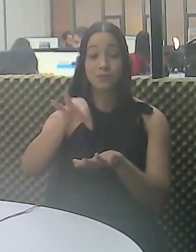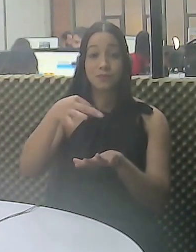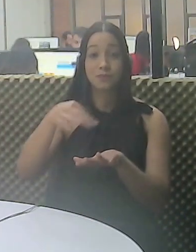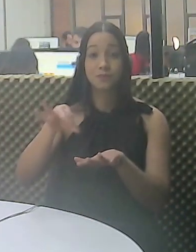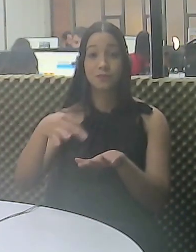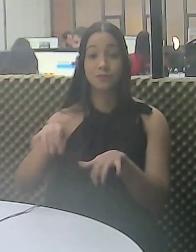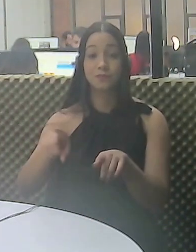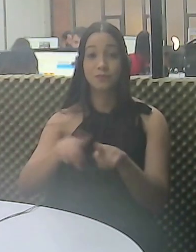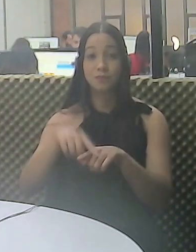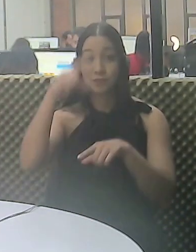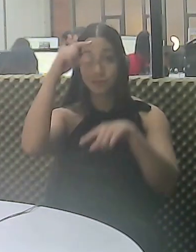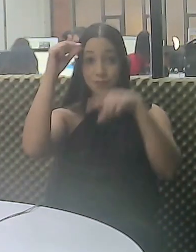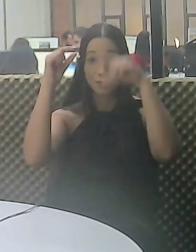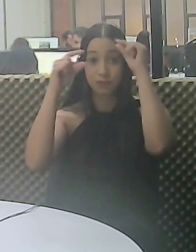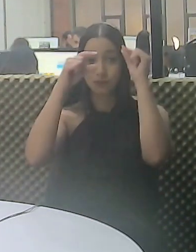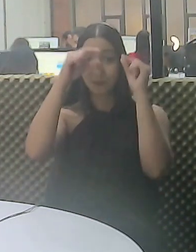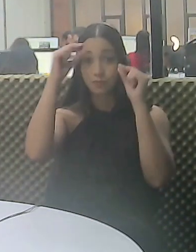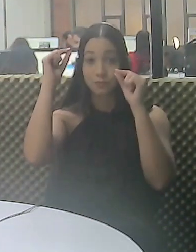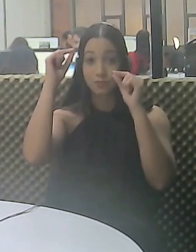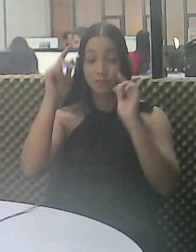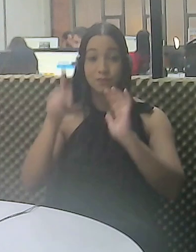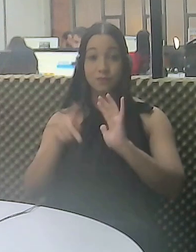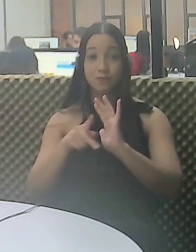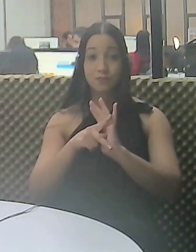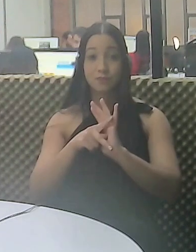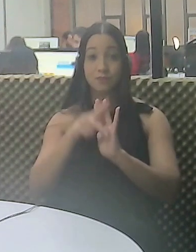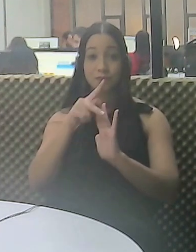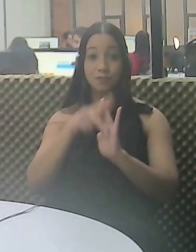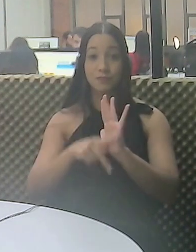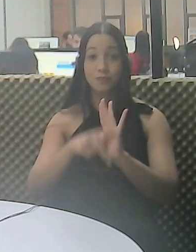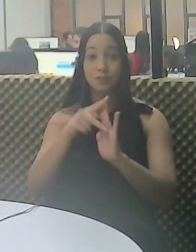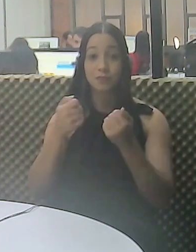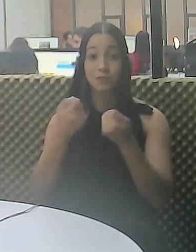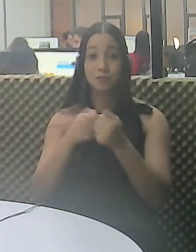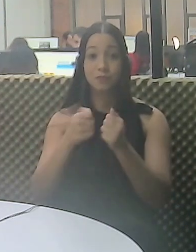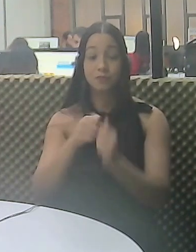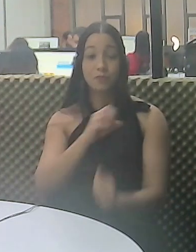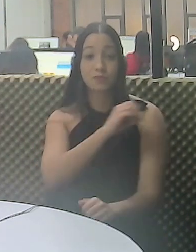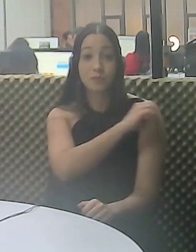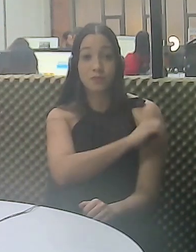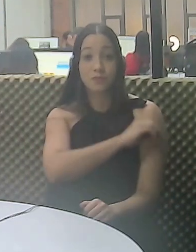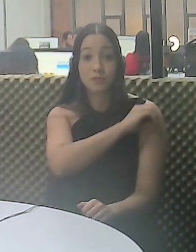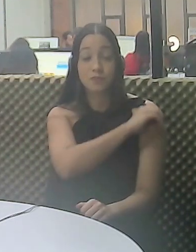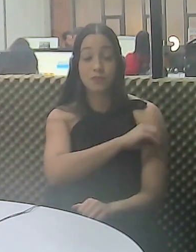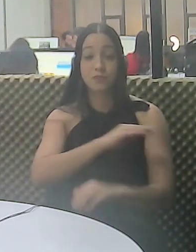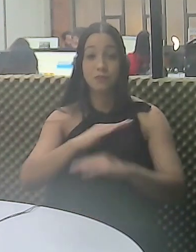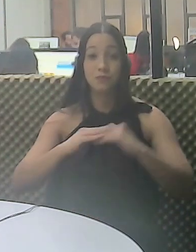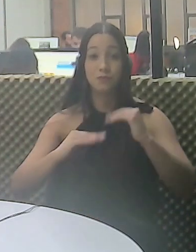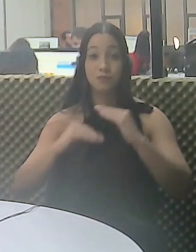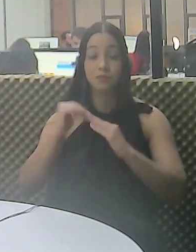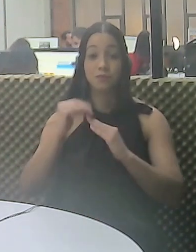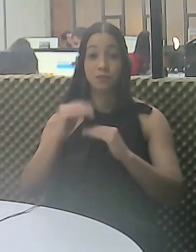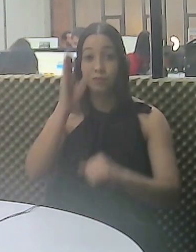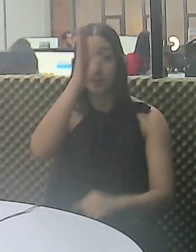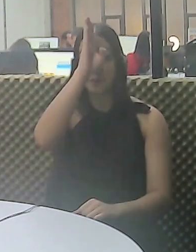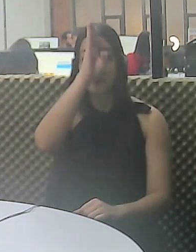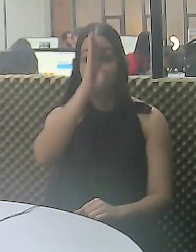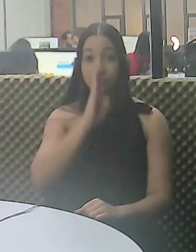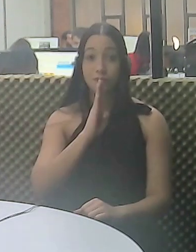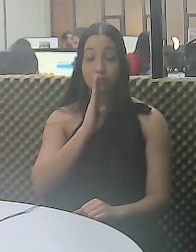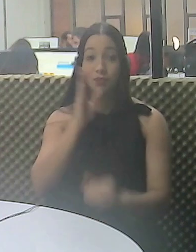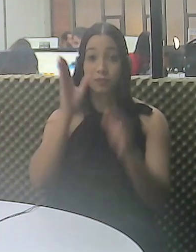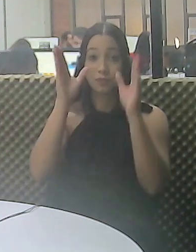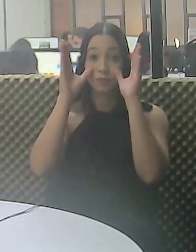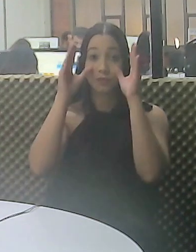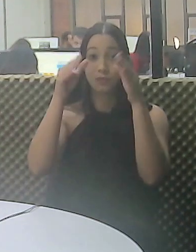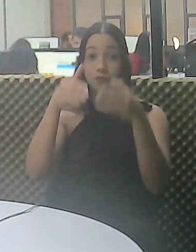pedicure e design de sobrancelha, oferecidos por meio do projeto Ônibus Meu Ofício. As duas capacitações são gratuitas e agora